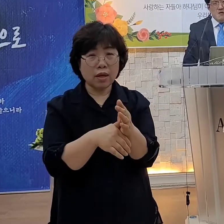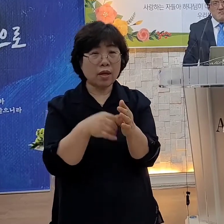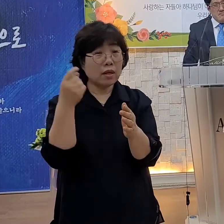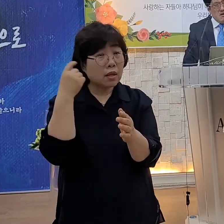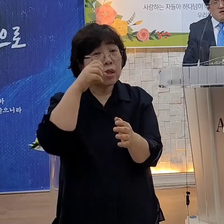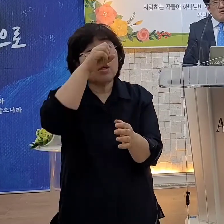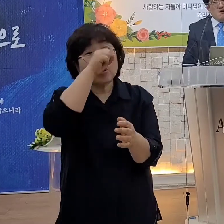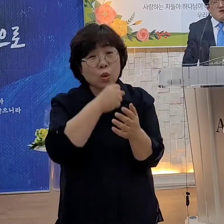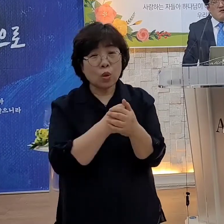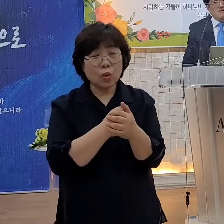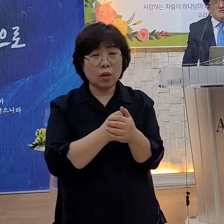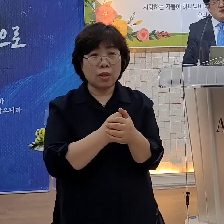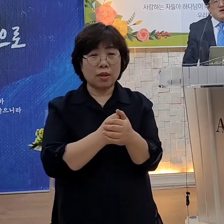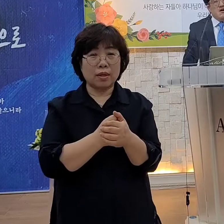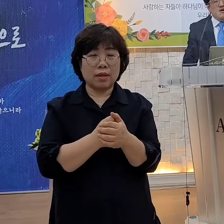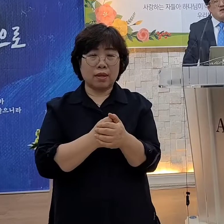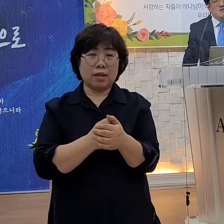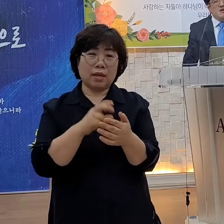내